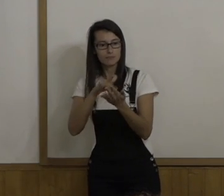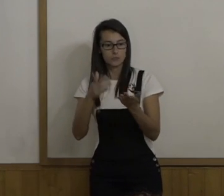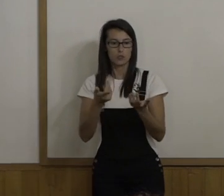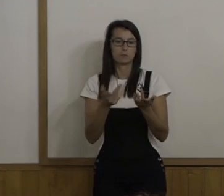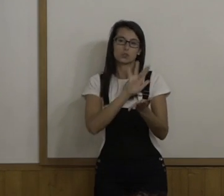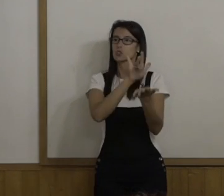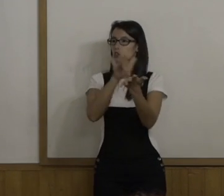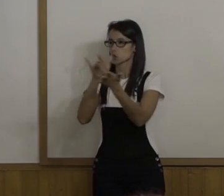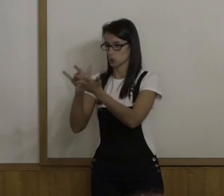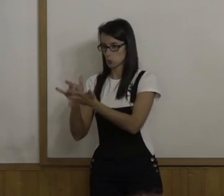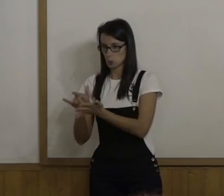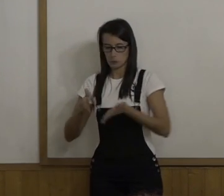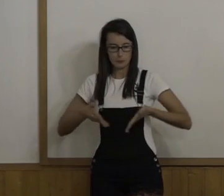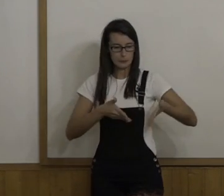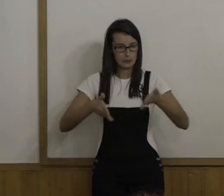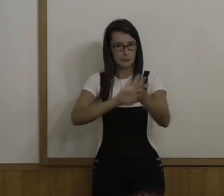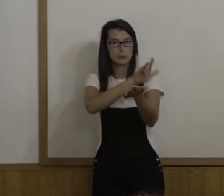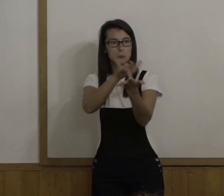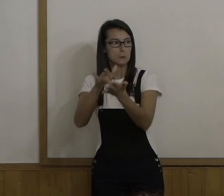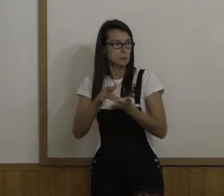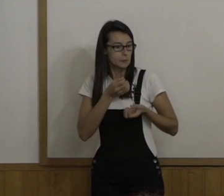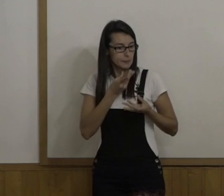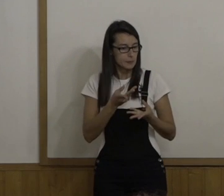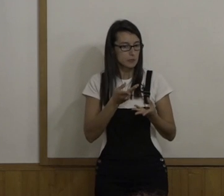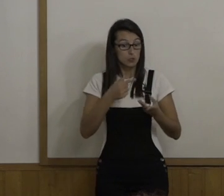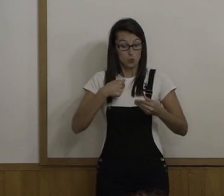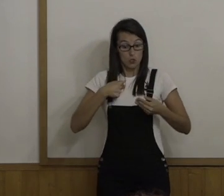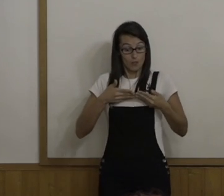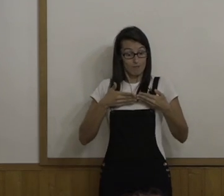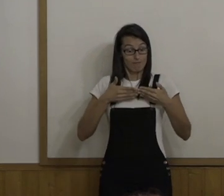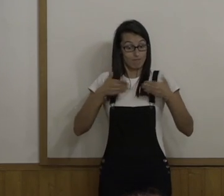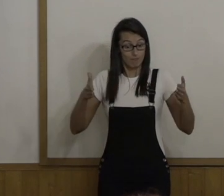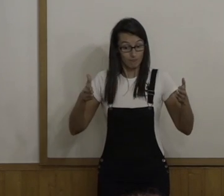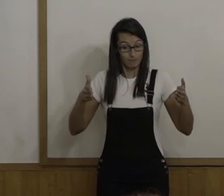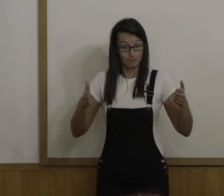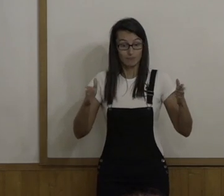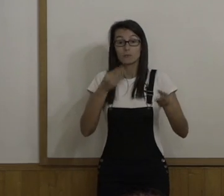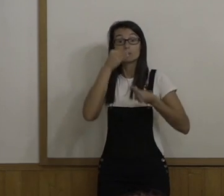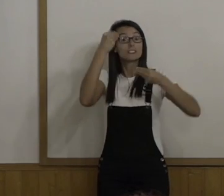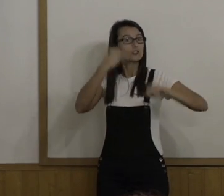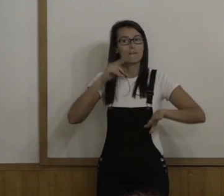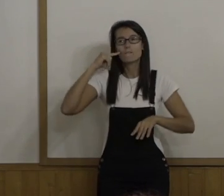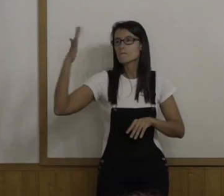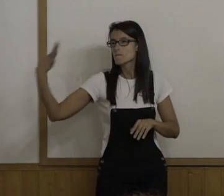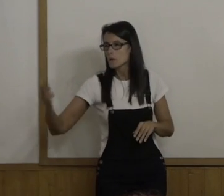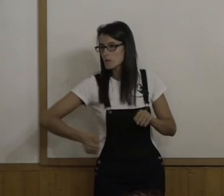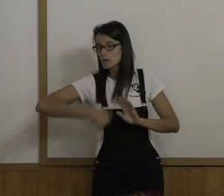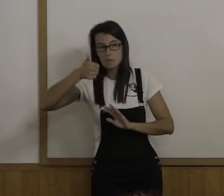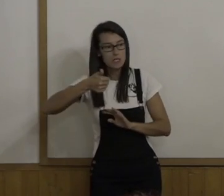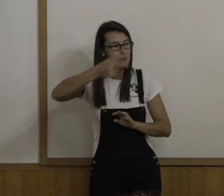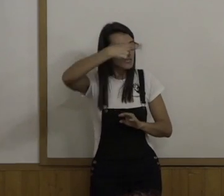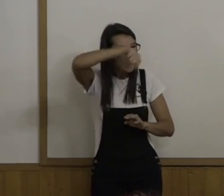ir ocurriendo. Pues a mí me toca abrir un poquito con la historia que tenemos aquí, la más famosa que hay aquí, que igual no sé si conocéis un